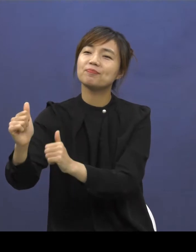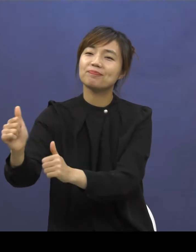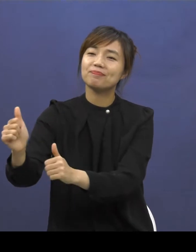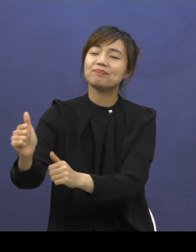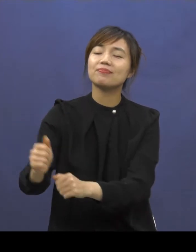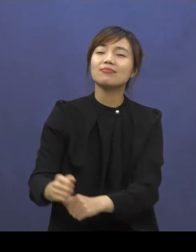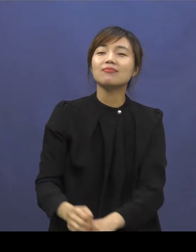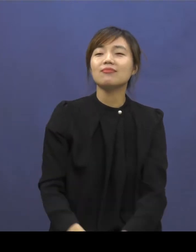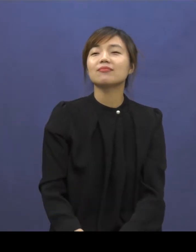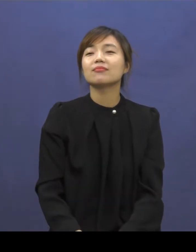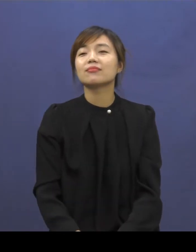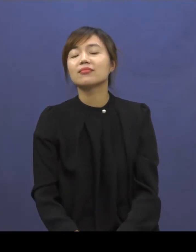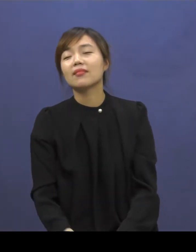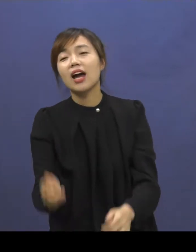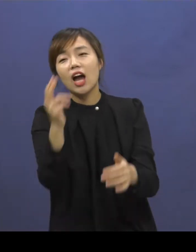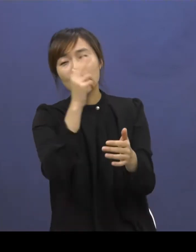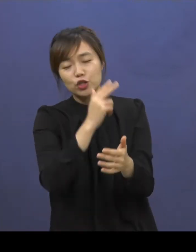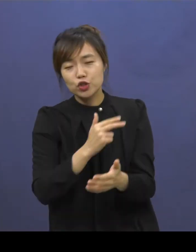주님을 찬송하면서